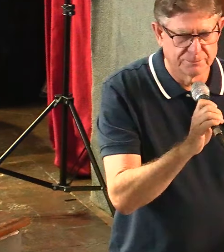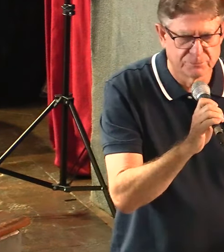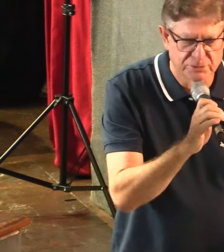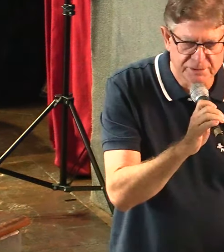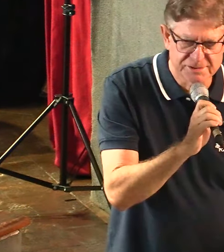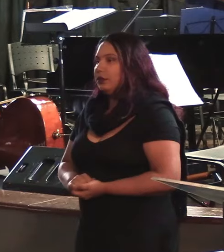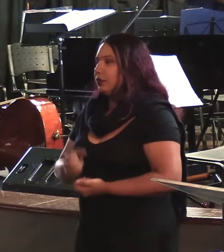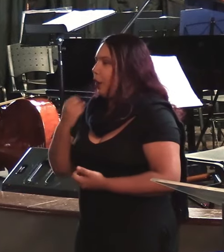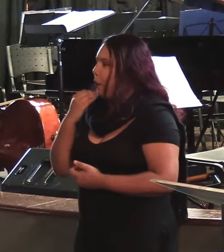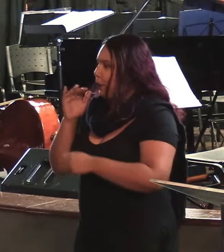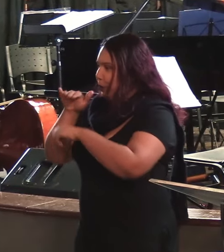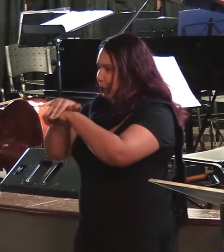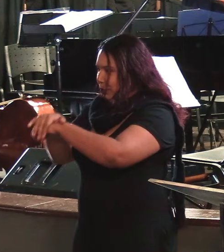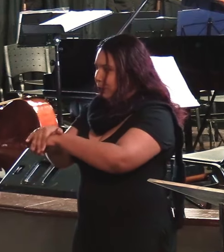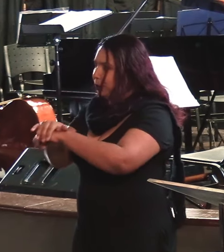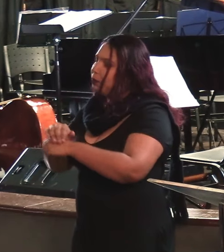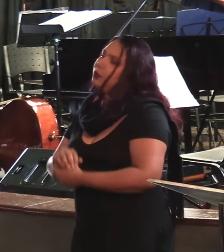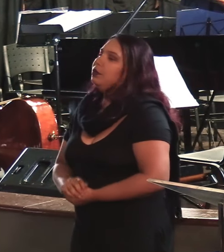Oh, boa noite.